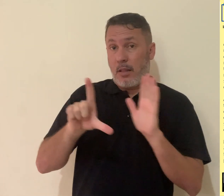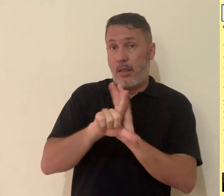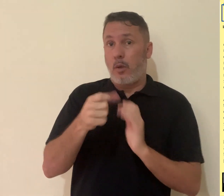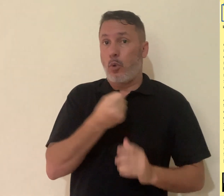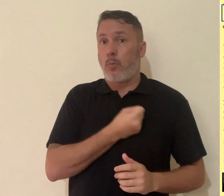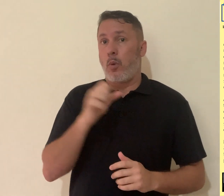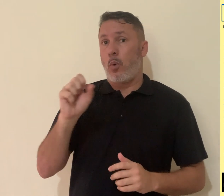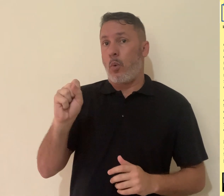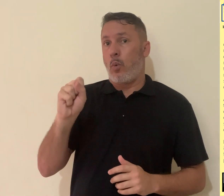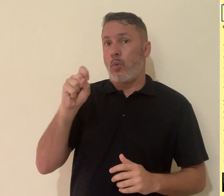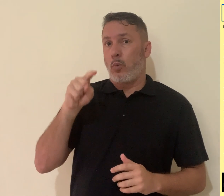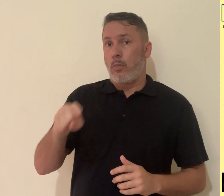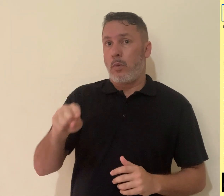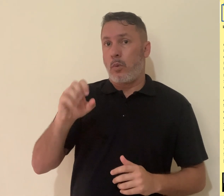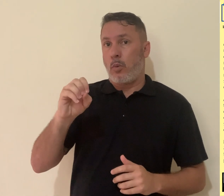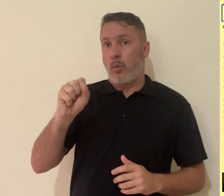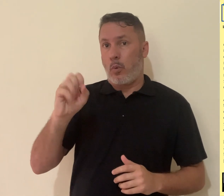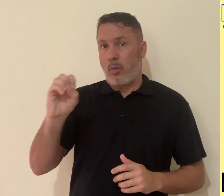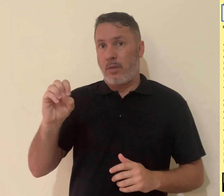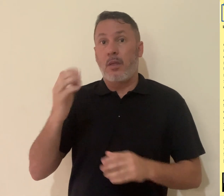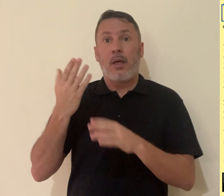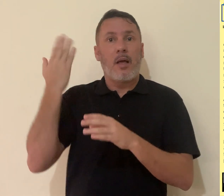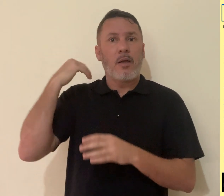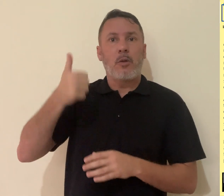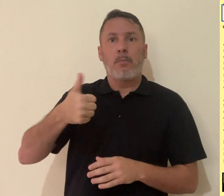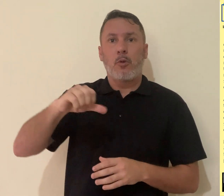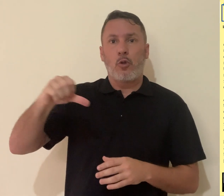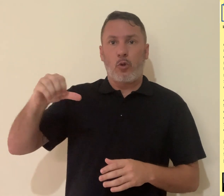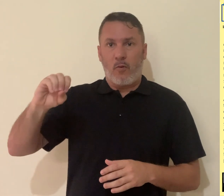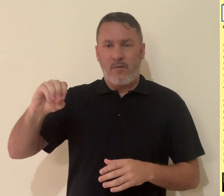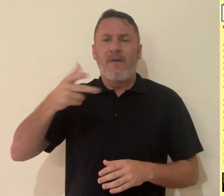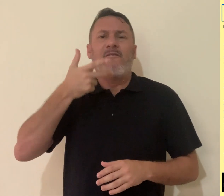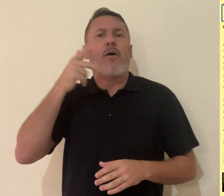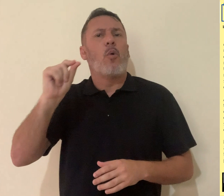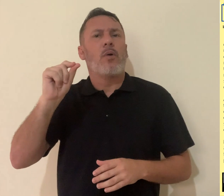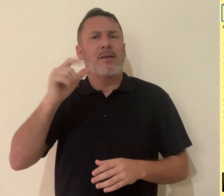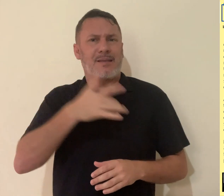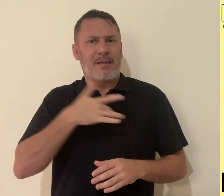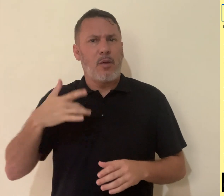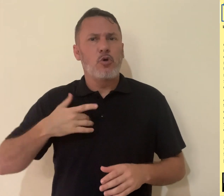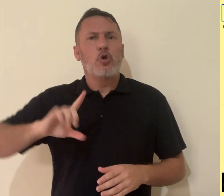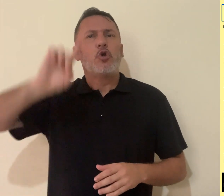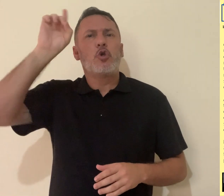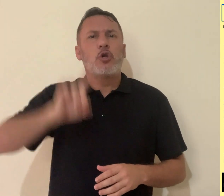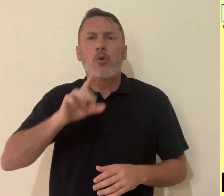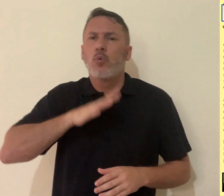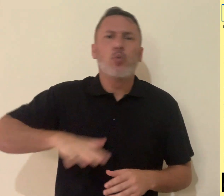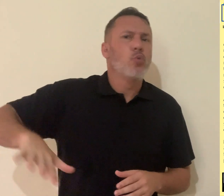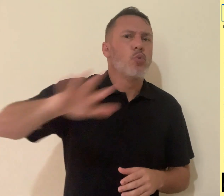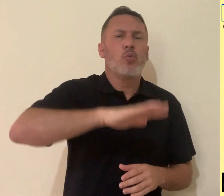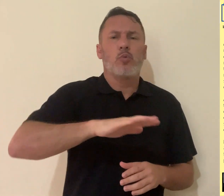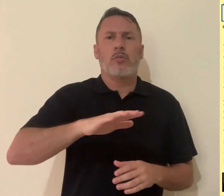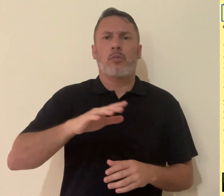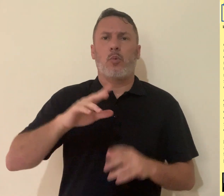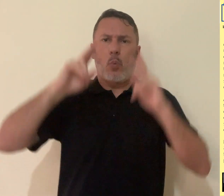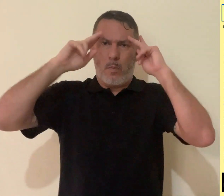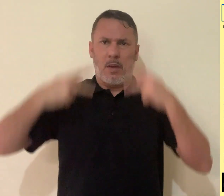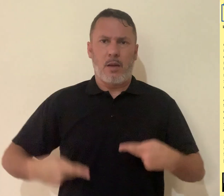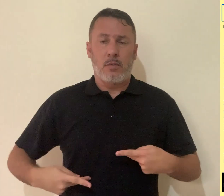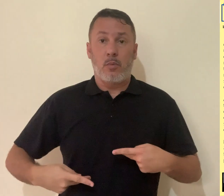saúde lei nº 8080/90 prevê que a saúde é direito fundamental do ser humano devendo